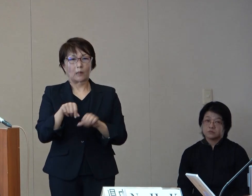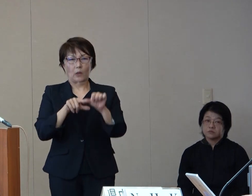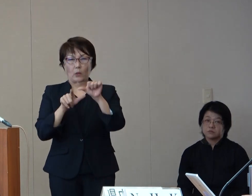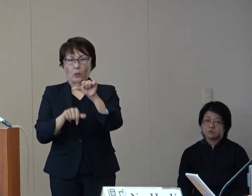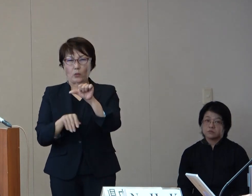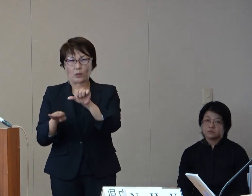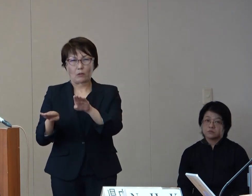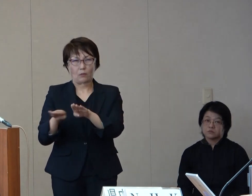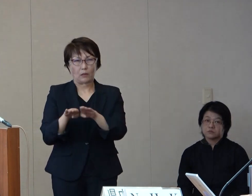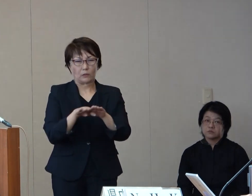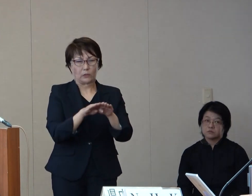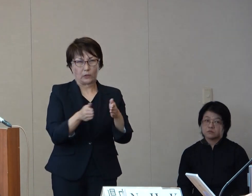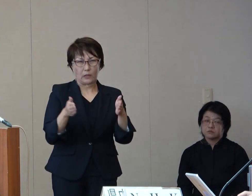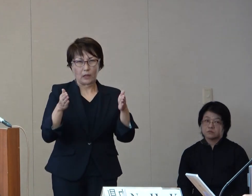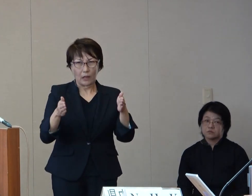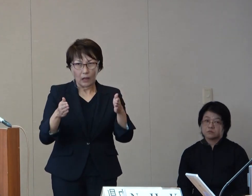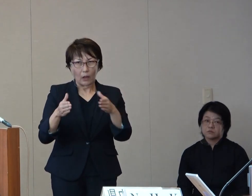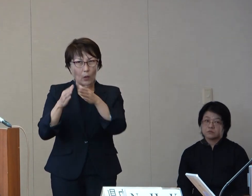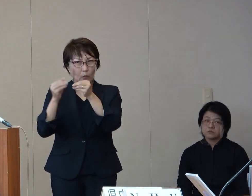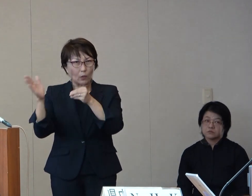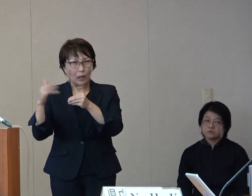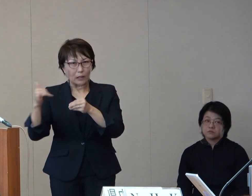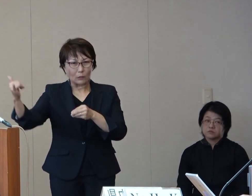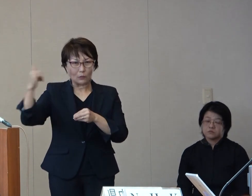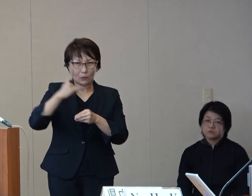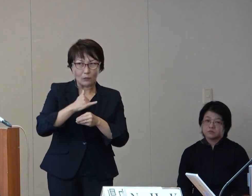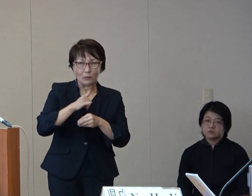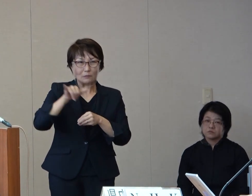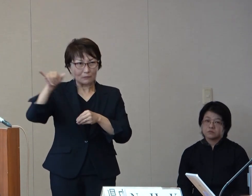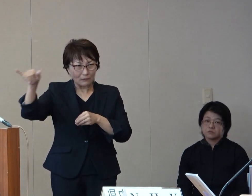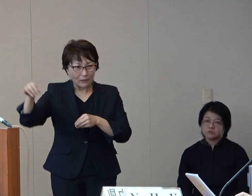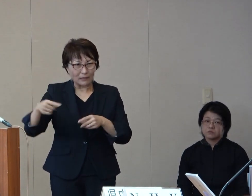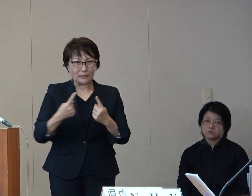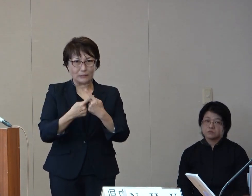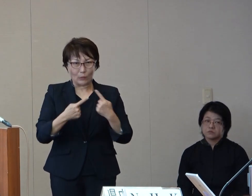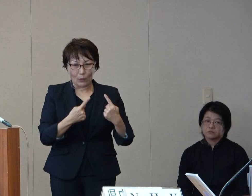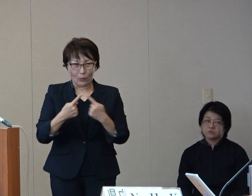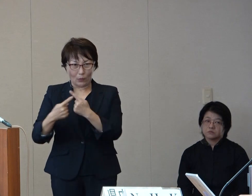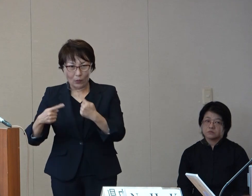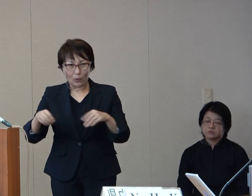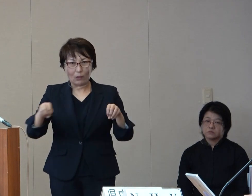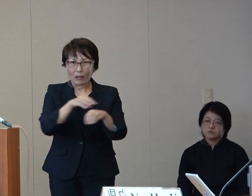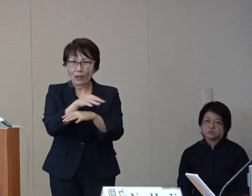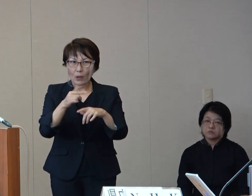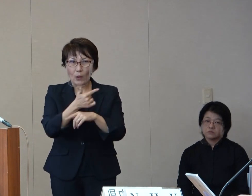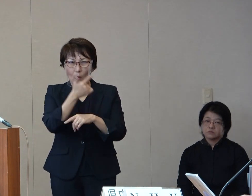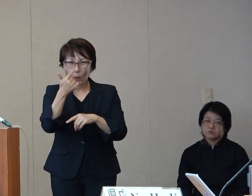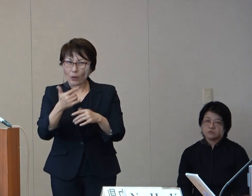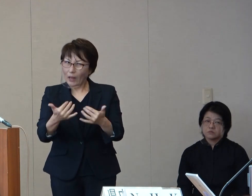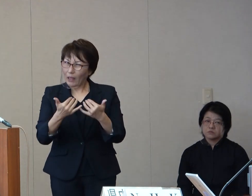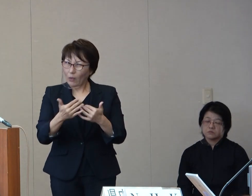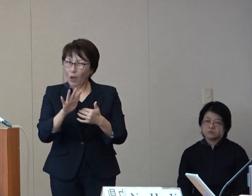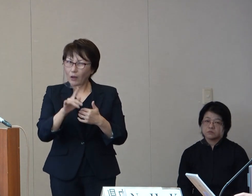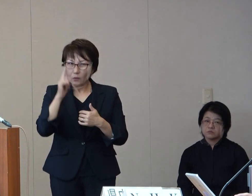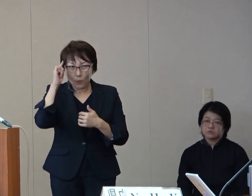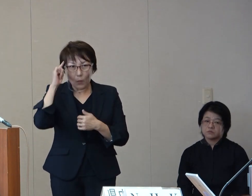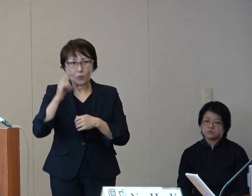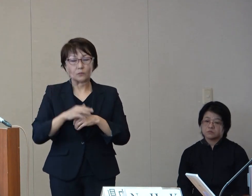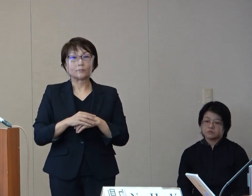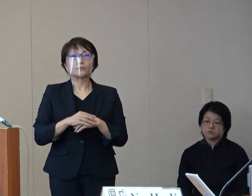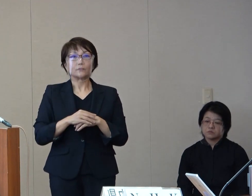ボール一般中のオーライグラパンしてはどういう大きな影響があるだろうと思います大満足のまだ